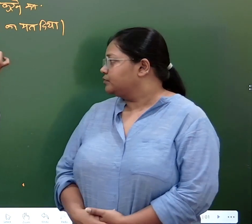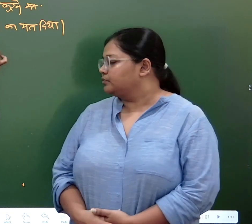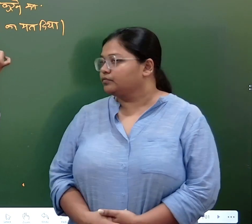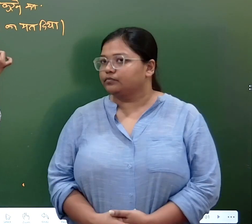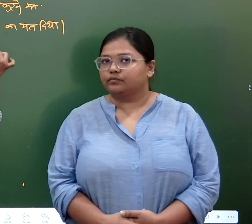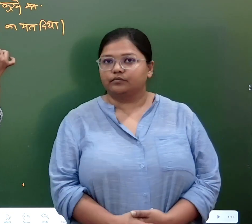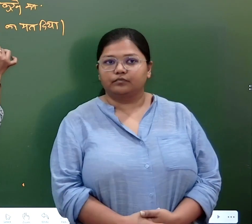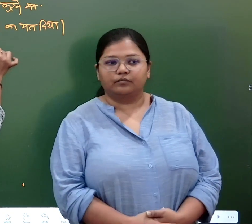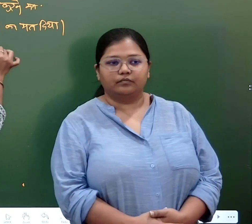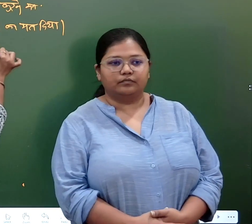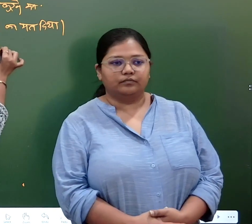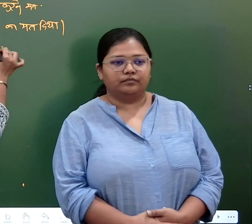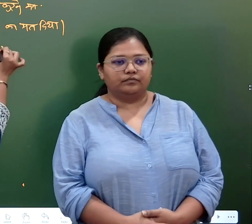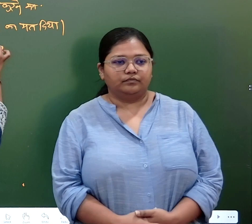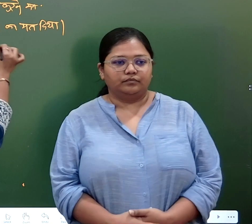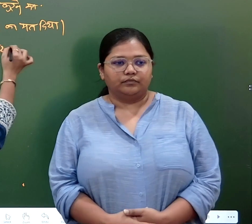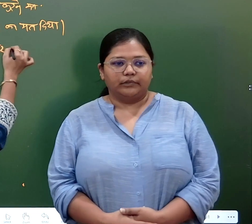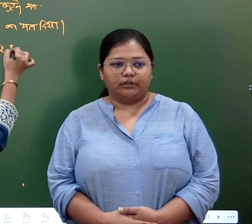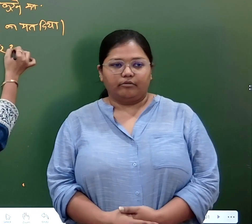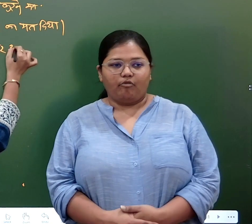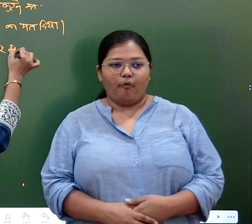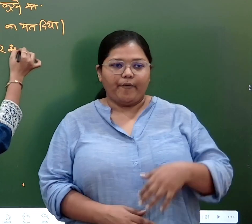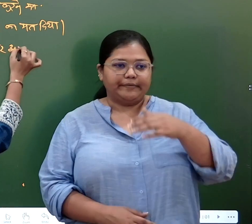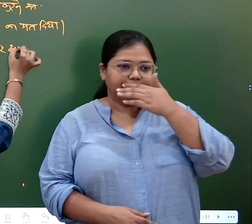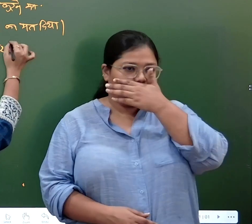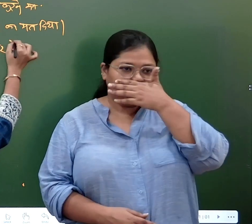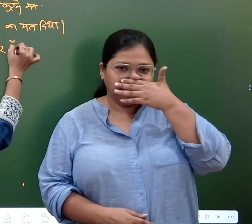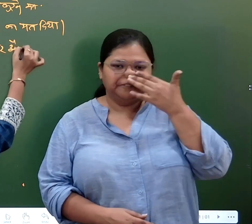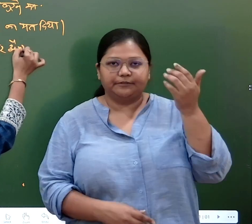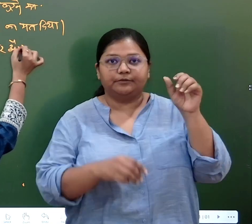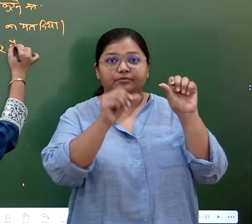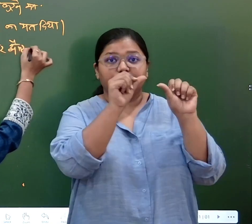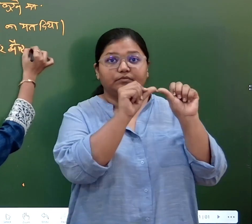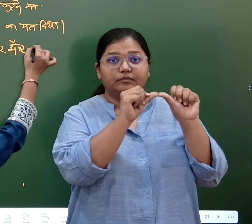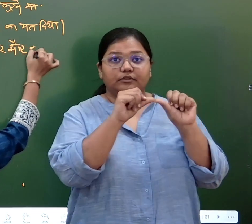अलवार अलवार और नैनार